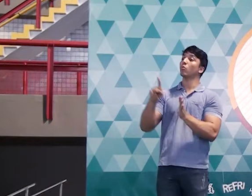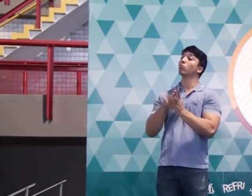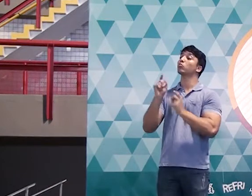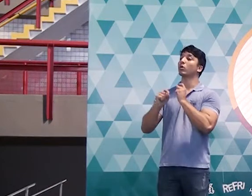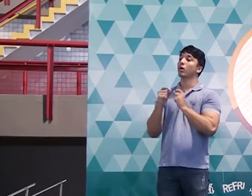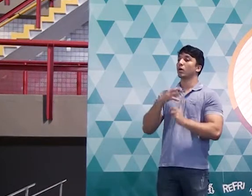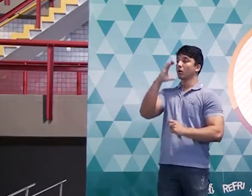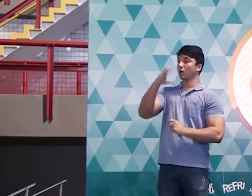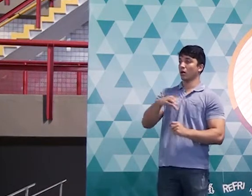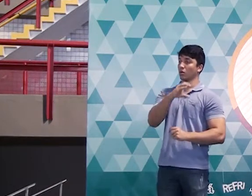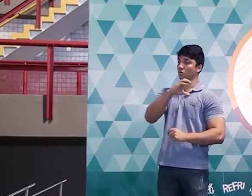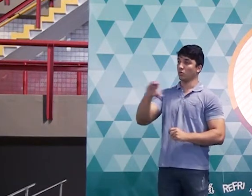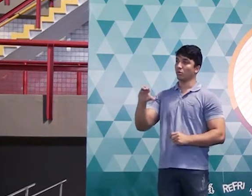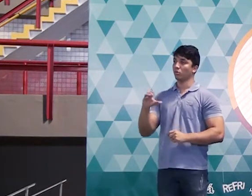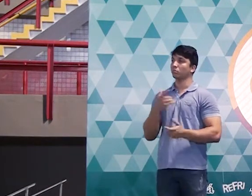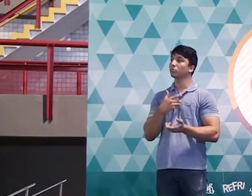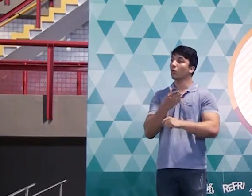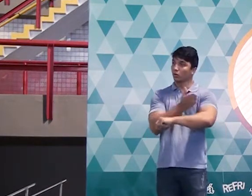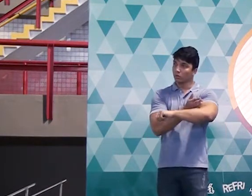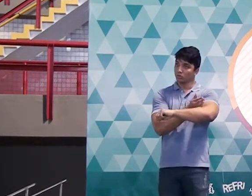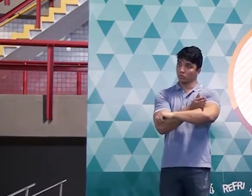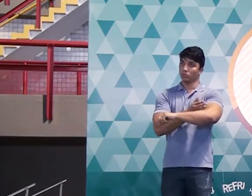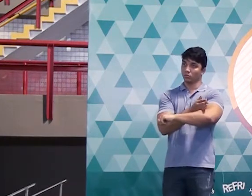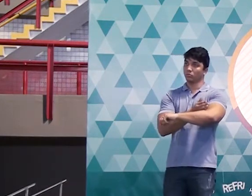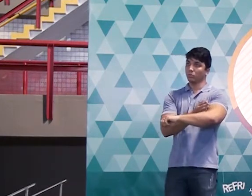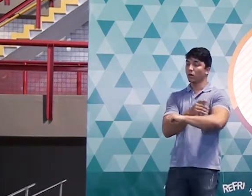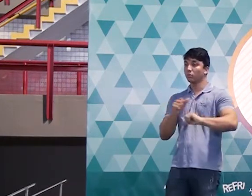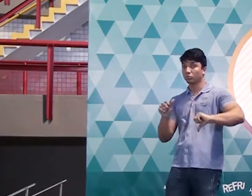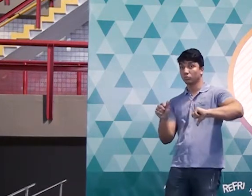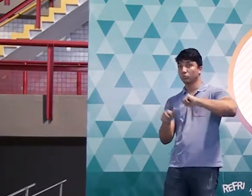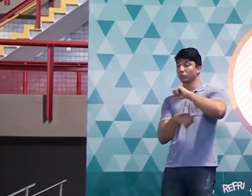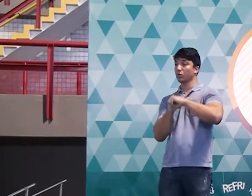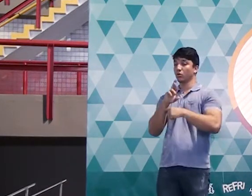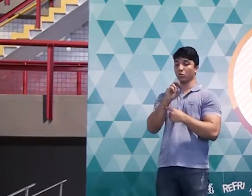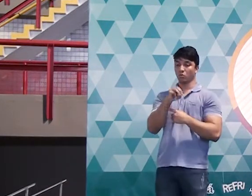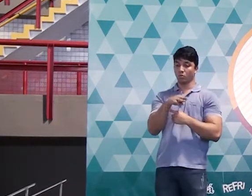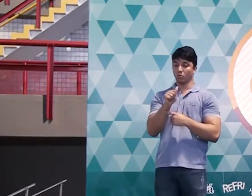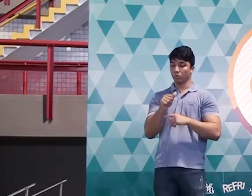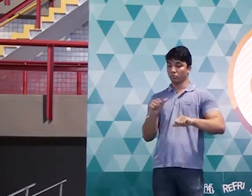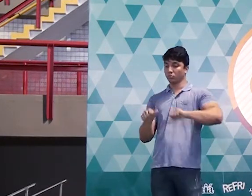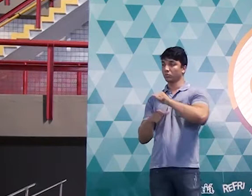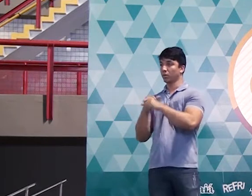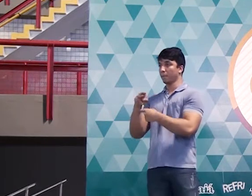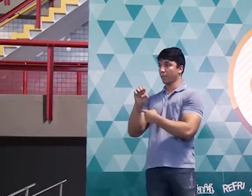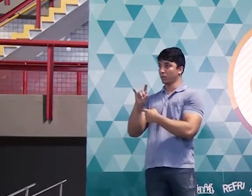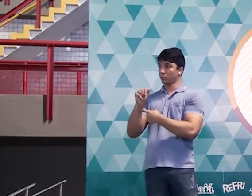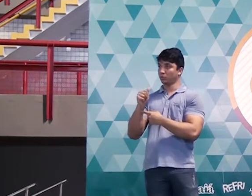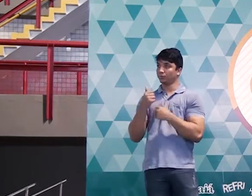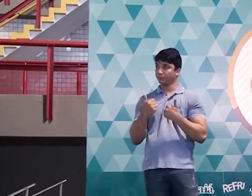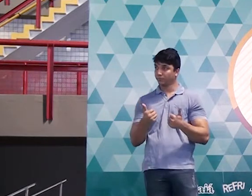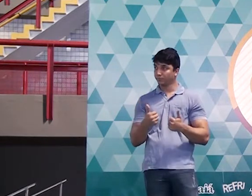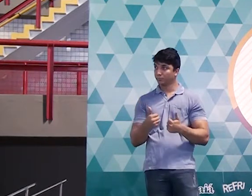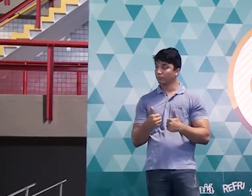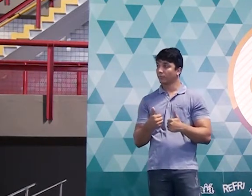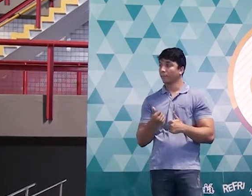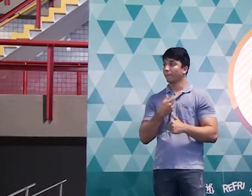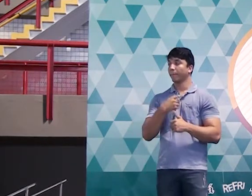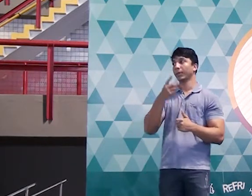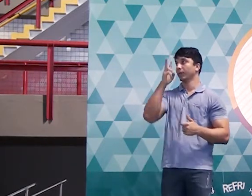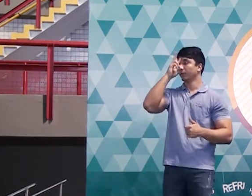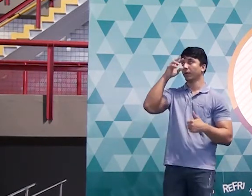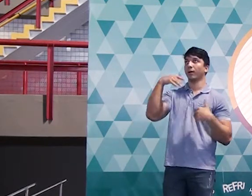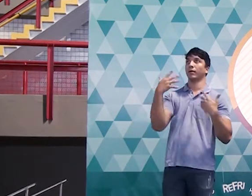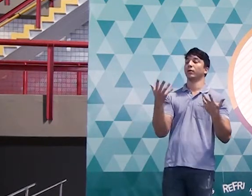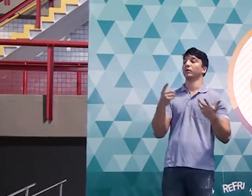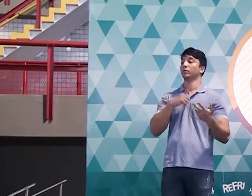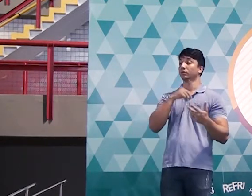católica durante a Idade Média, na transição de Roma para a Idade Média. Lembrando que, óbvio,